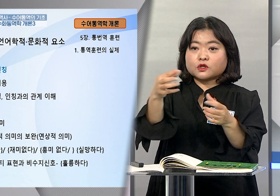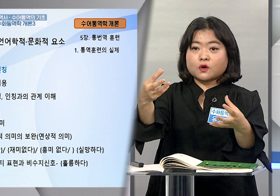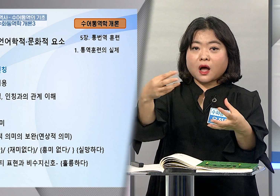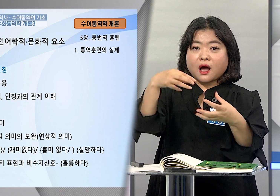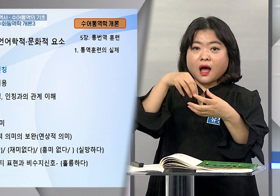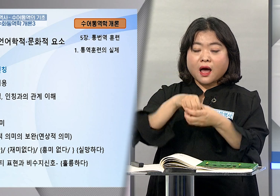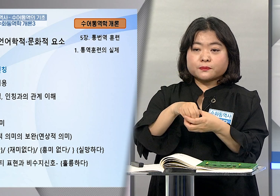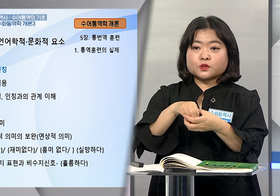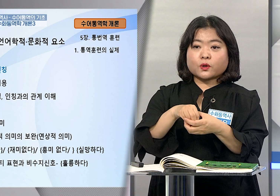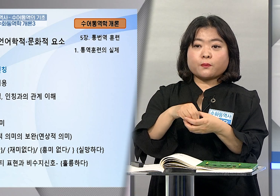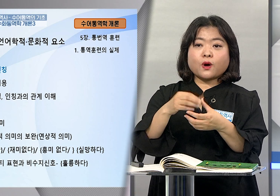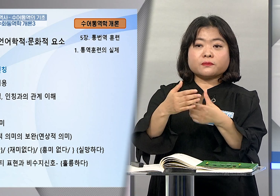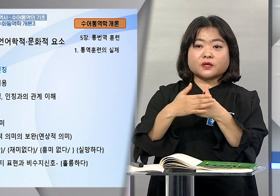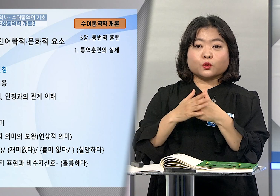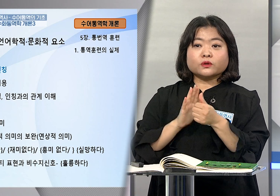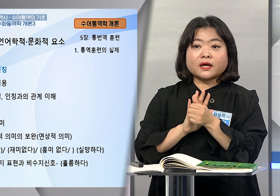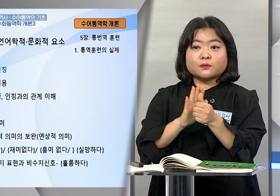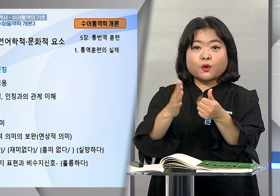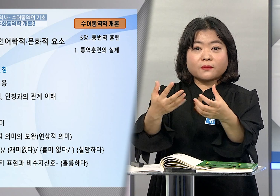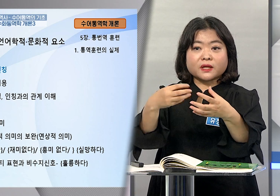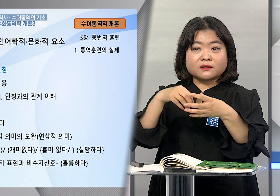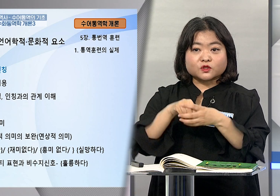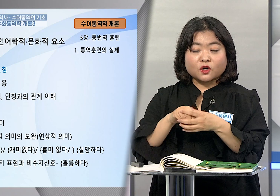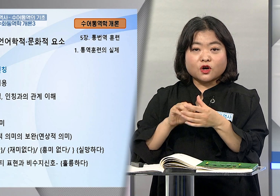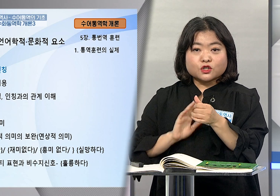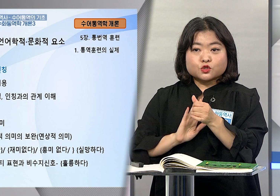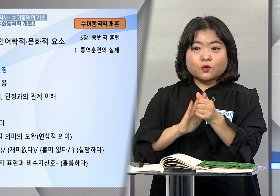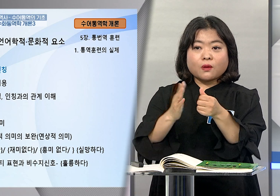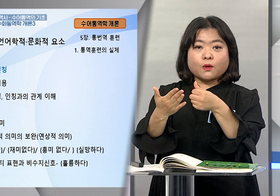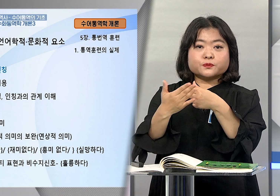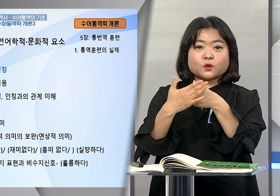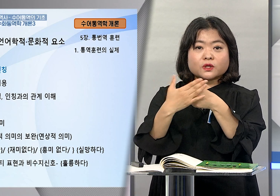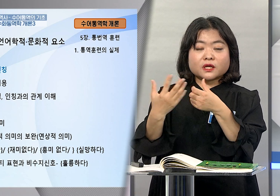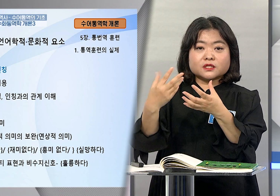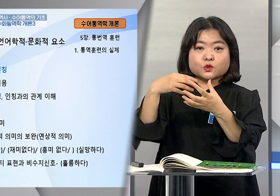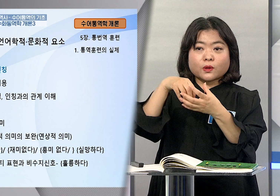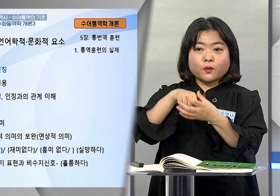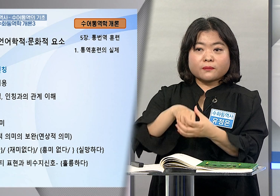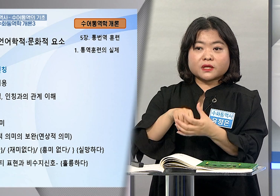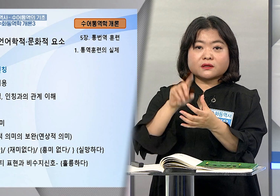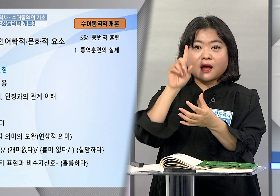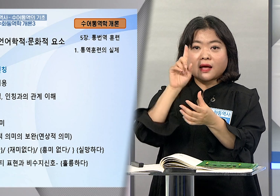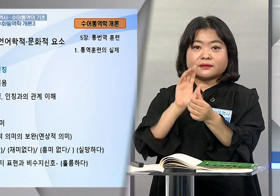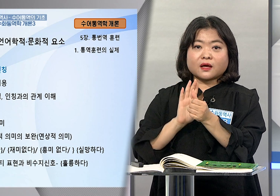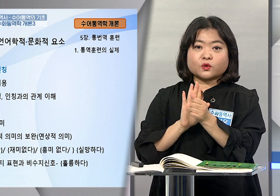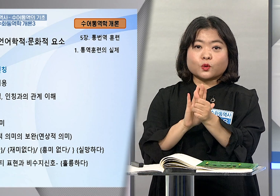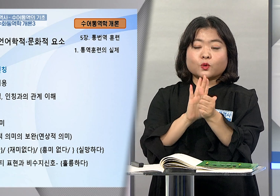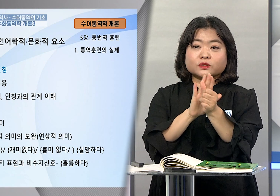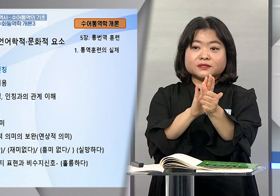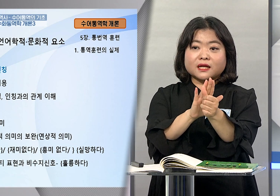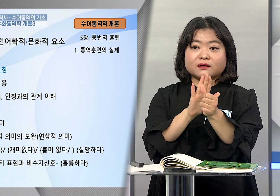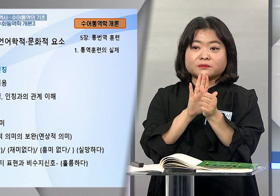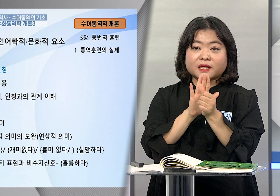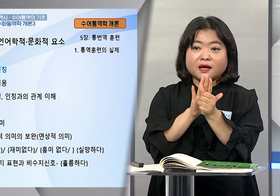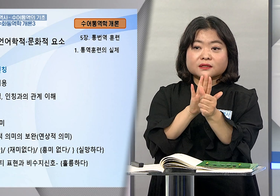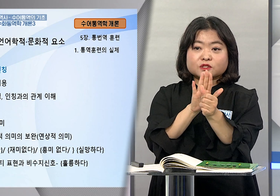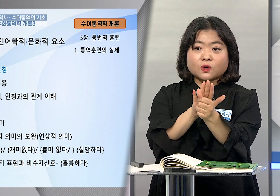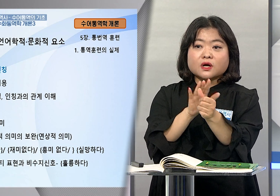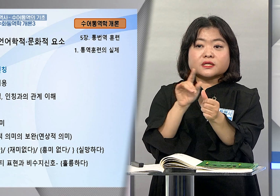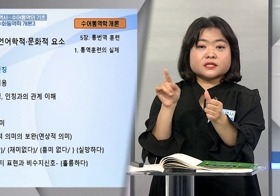목적어가 함 속에 포함이 돼요. 논항이 포함되는 거죠. 주어와 목적이 이 속에 포함돼서 한 단어 요걸로 끝나는 겁니다. 그렇죠?